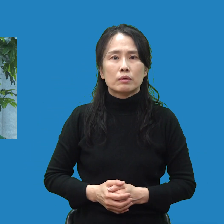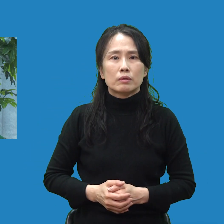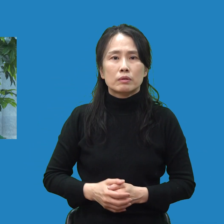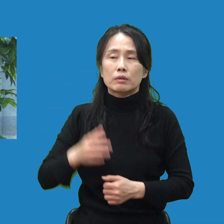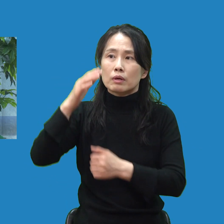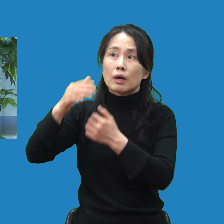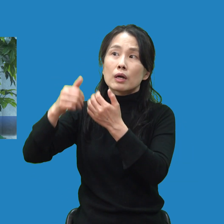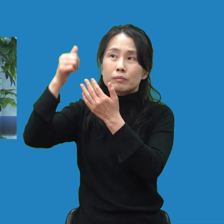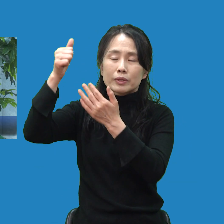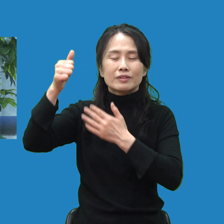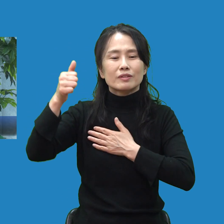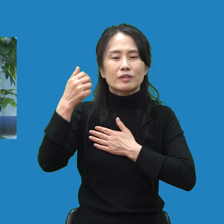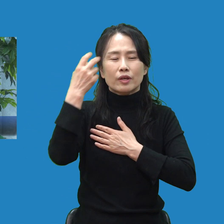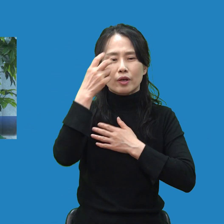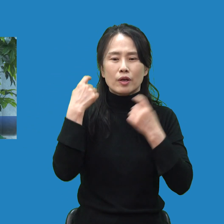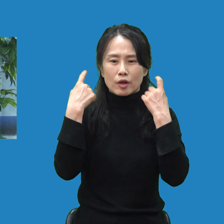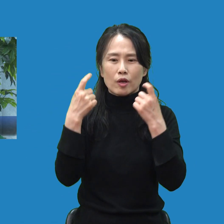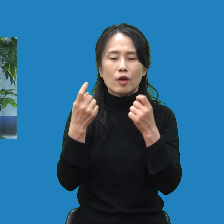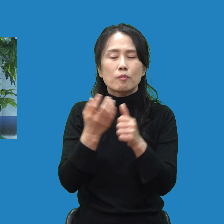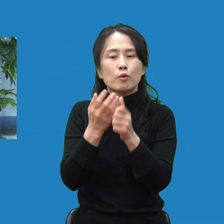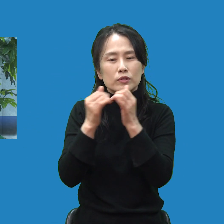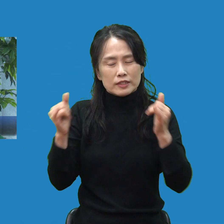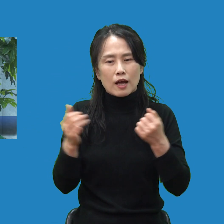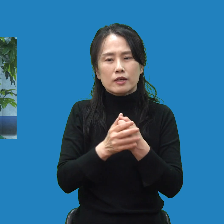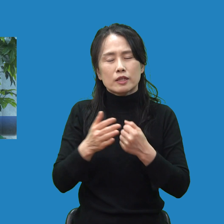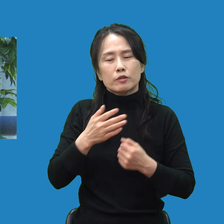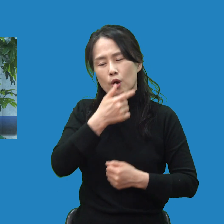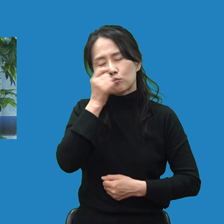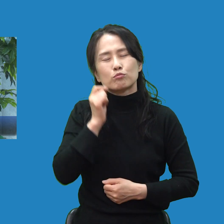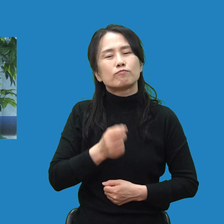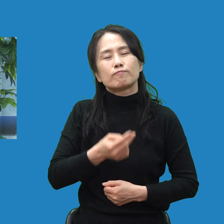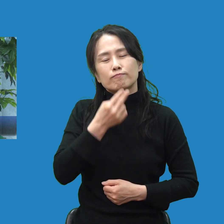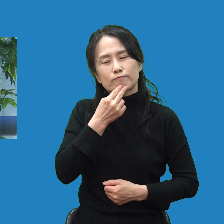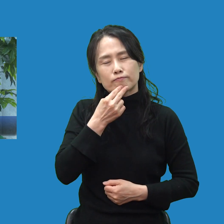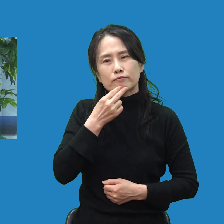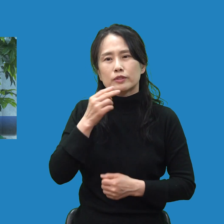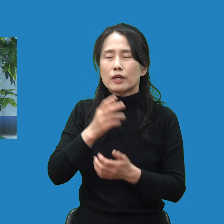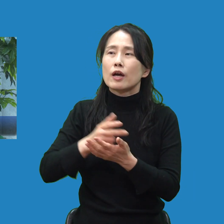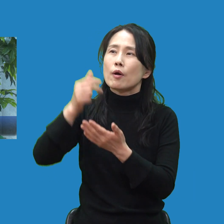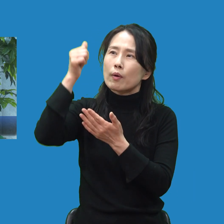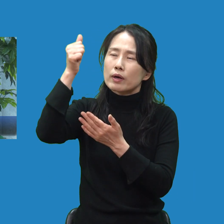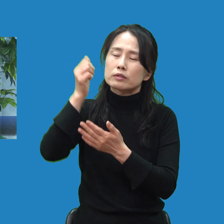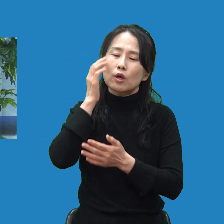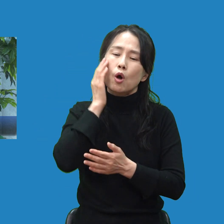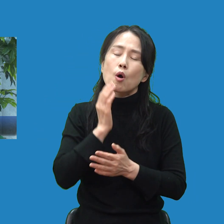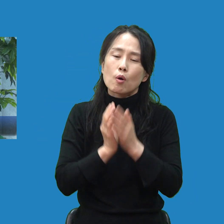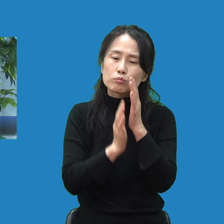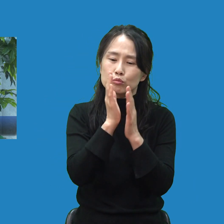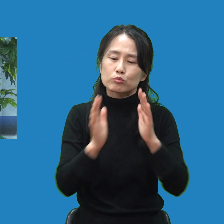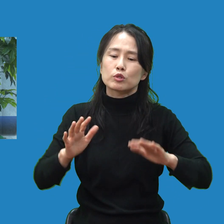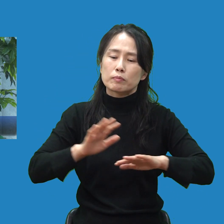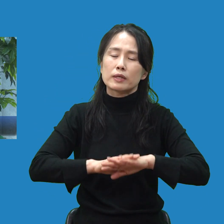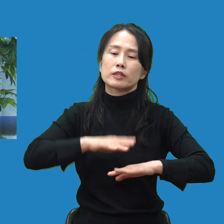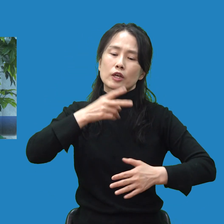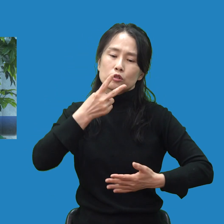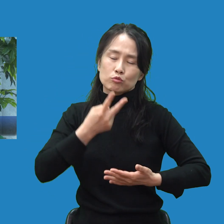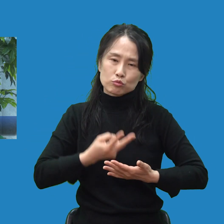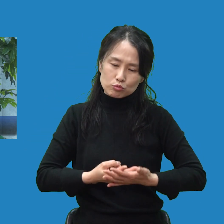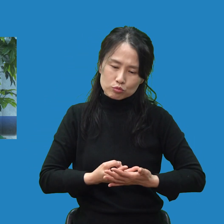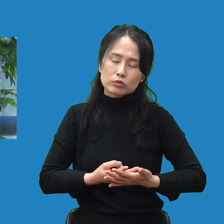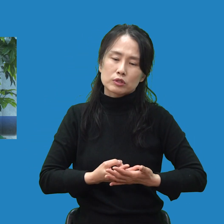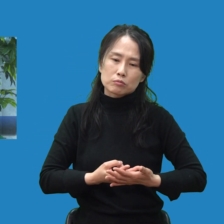야훼께서 나의 목자이시니 내게 부족함이 없습니다. 야훼께서 나를 푸른 풀밭에